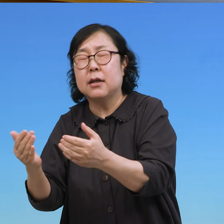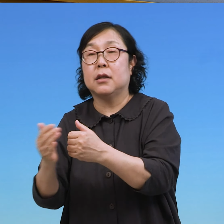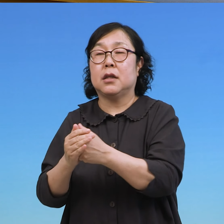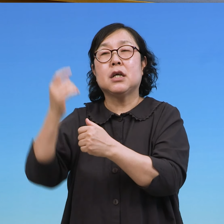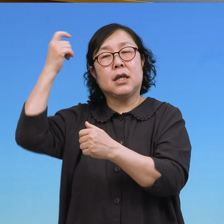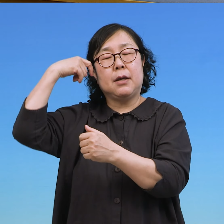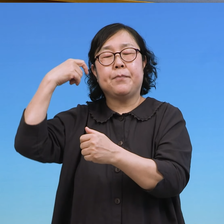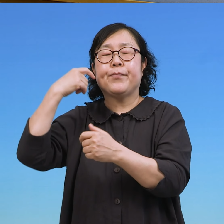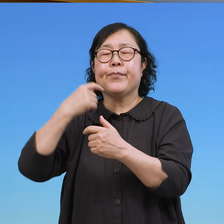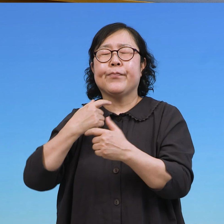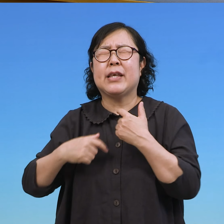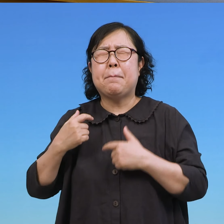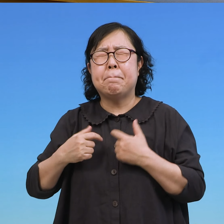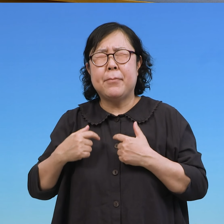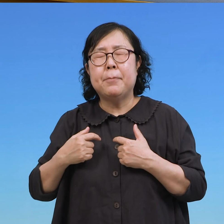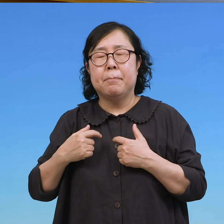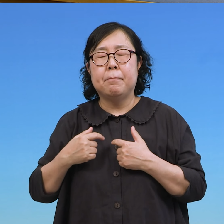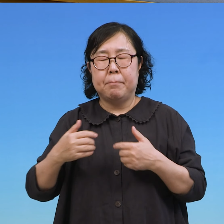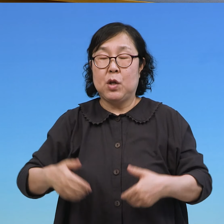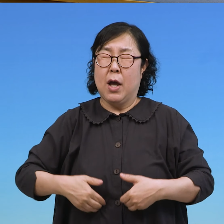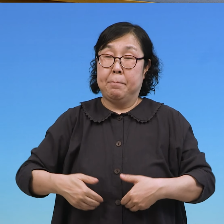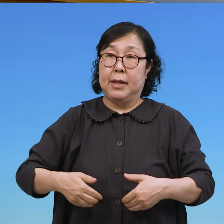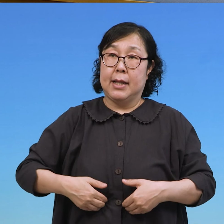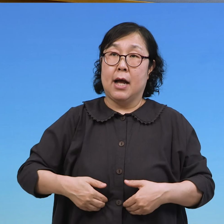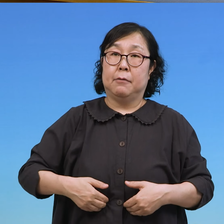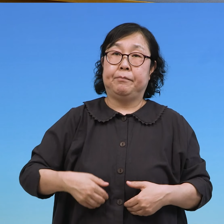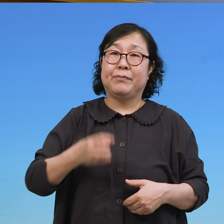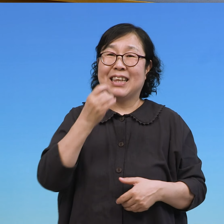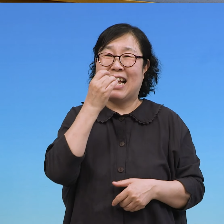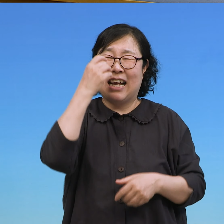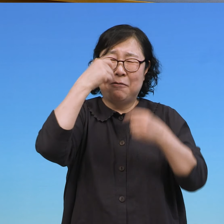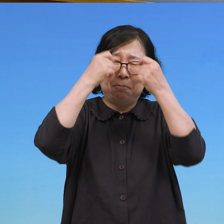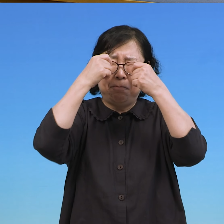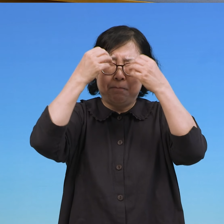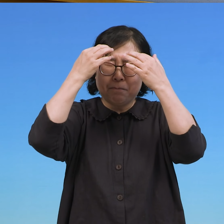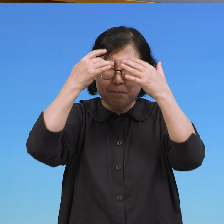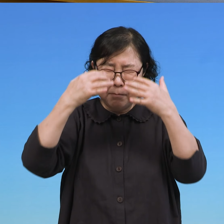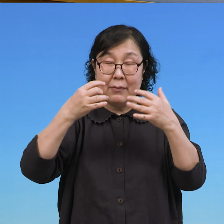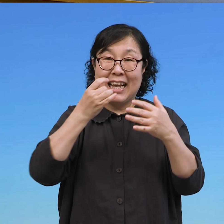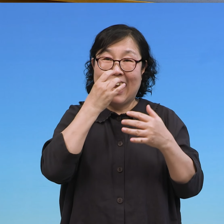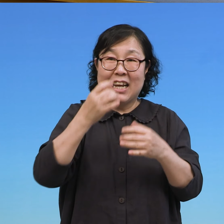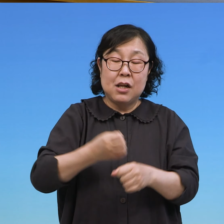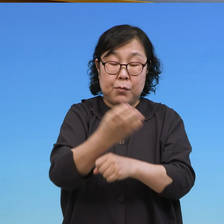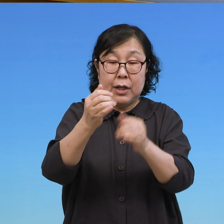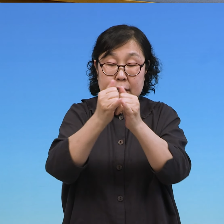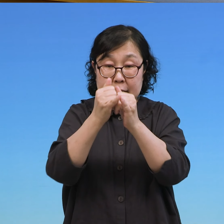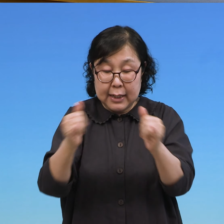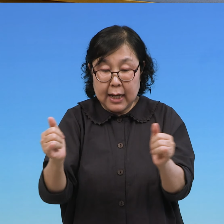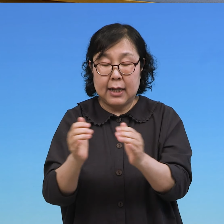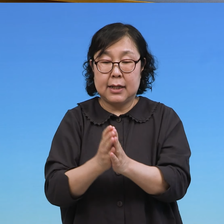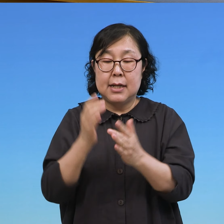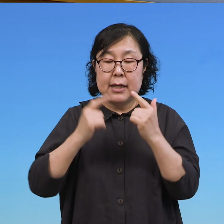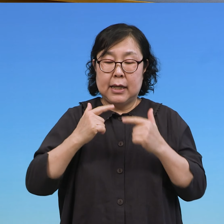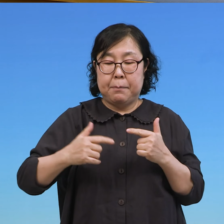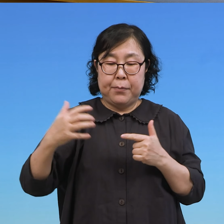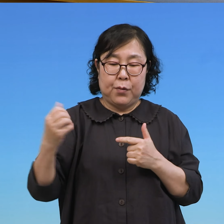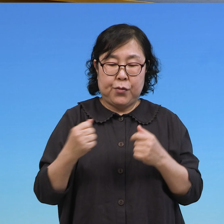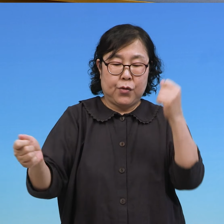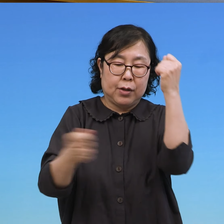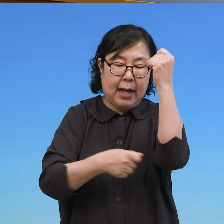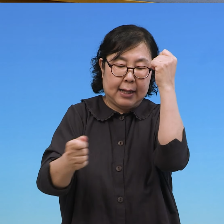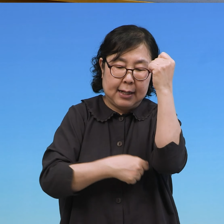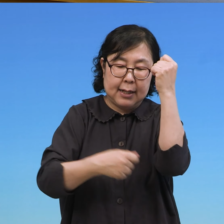5절 6절을 다시 한번 보십시오. 눈물을 흘리며 씨를 뿌리는 자는 기쁨으로 거두리로다. 울며 씨를 뿌리러